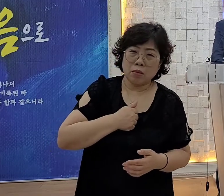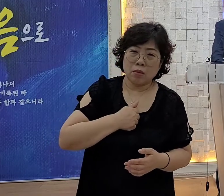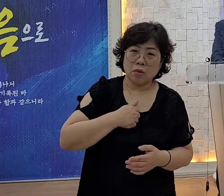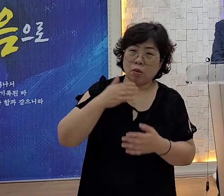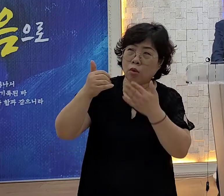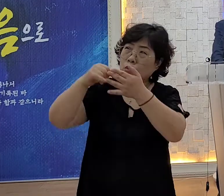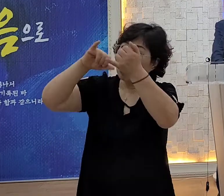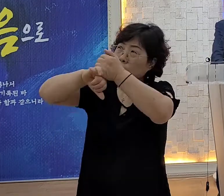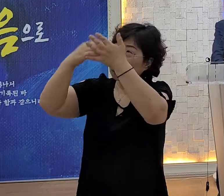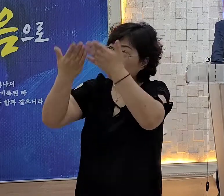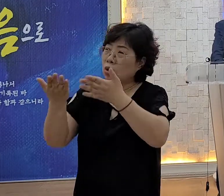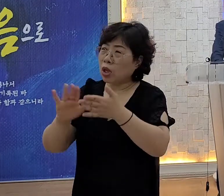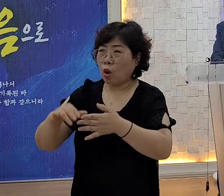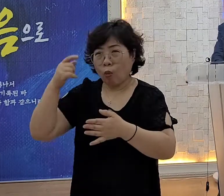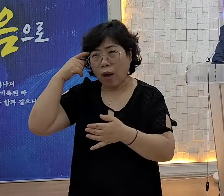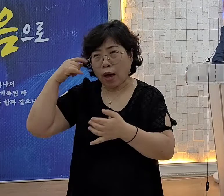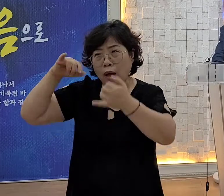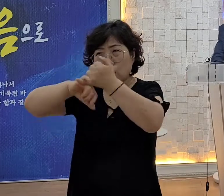아무것도 없는 거예요.